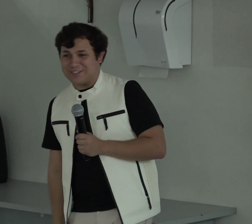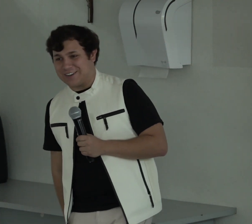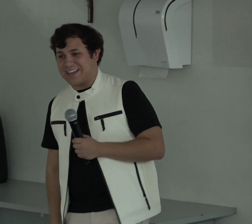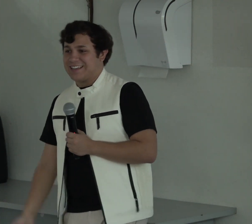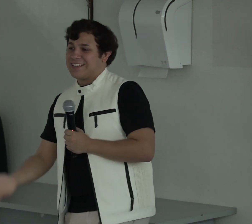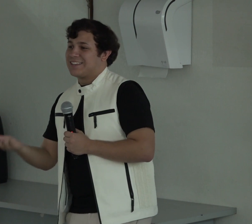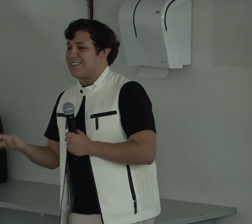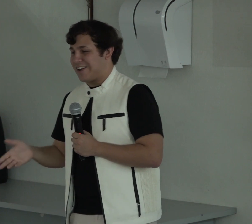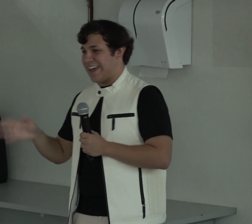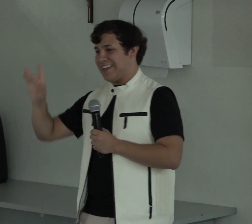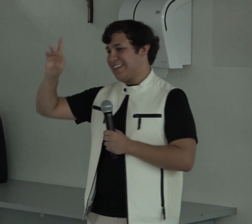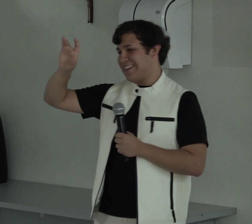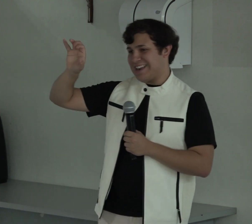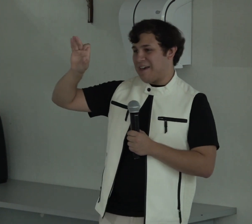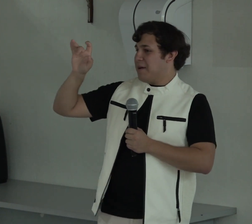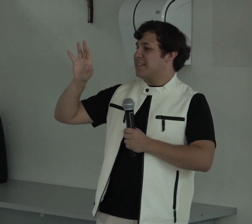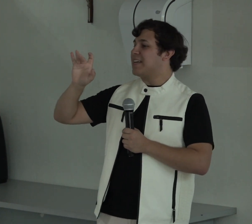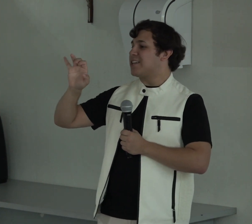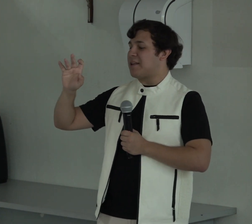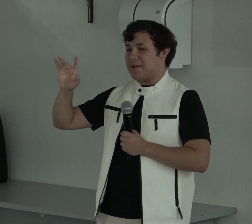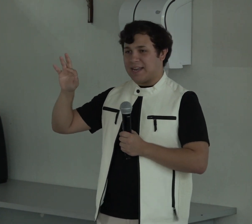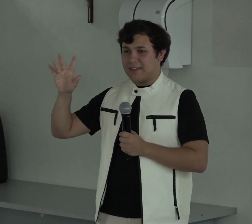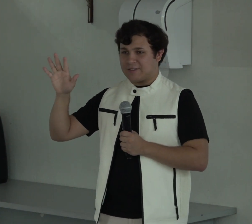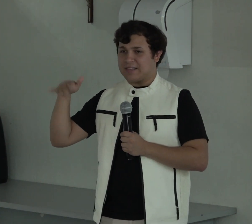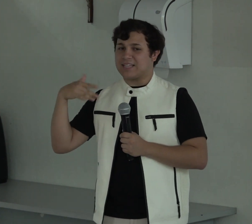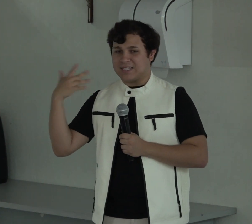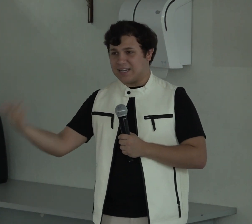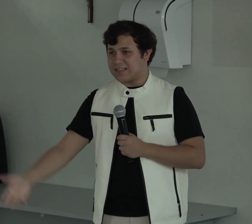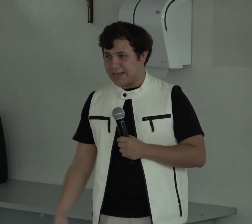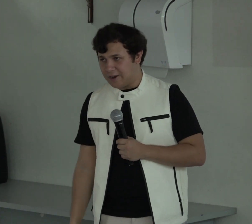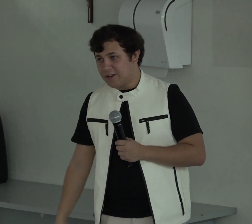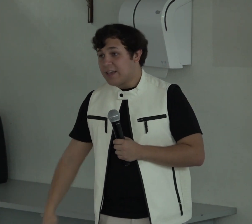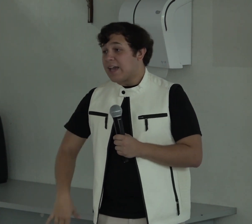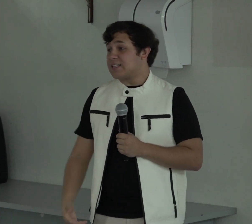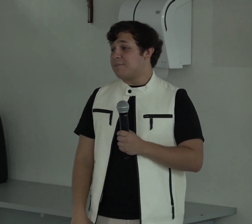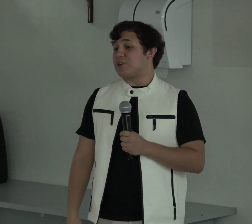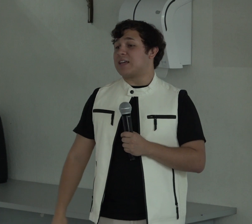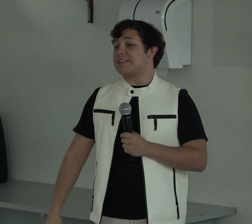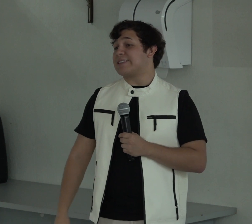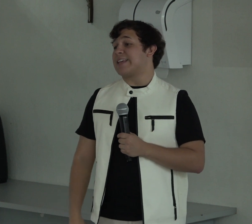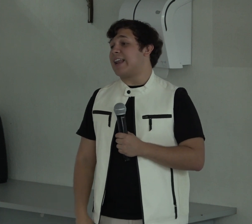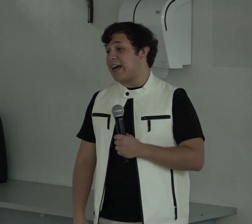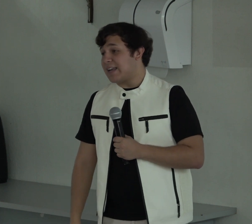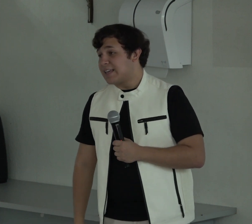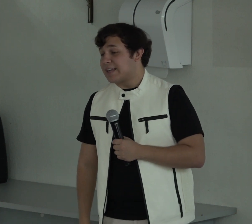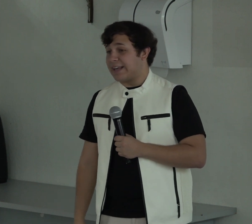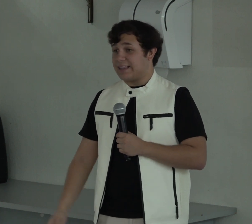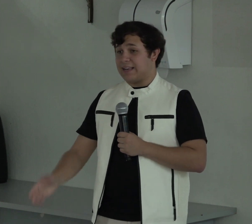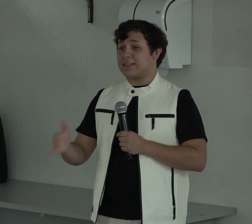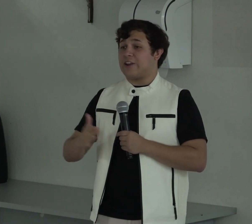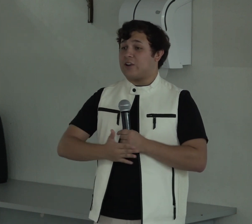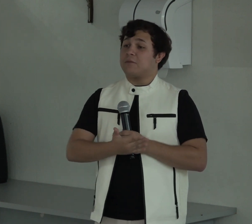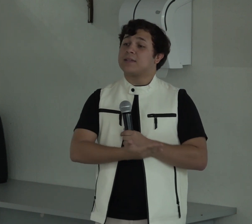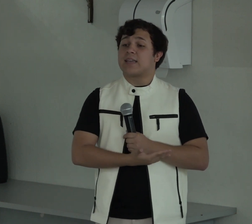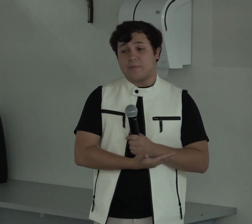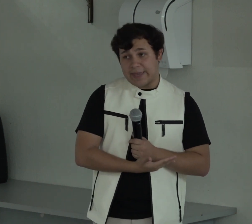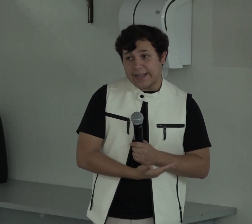persona, ¿ok? Y nada más. Esta es la manera de utilizar el deletreo. Es importante señalar que el deletreo en lengua de señas mexicana